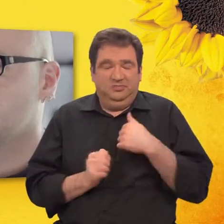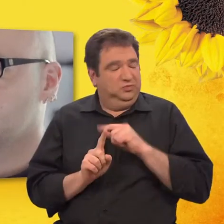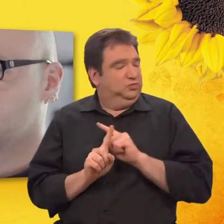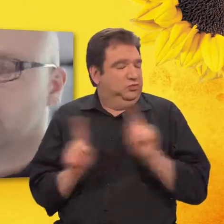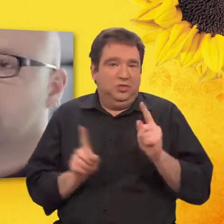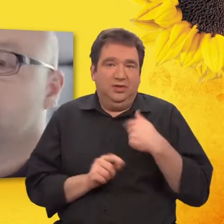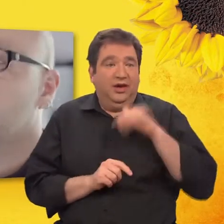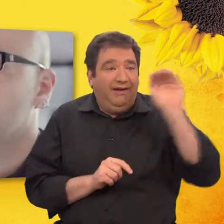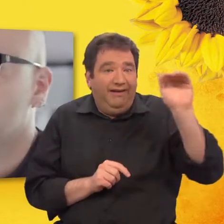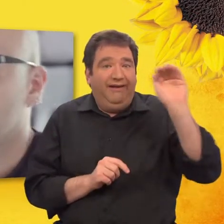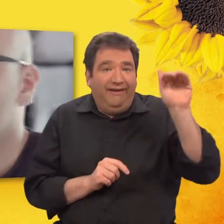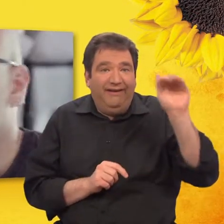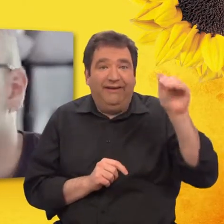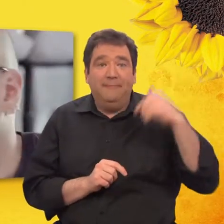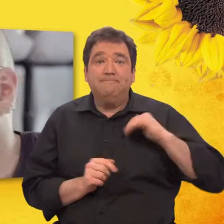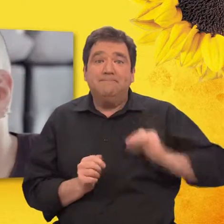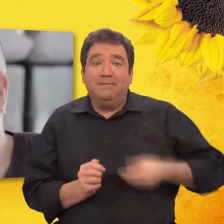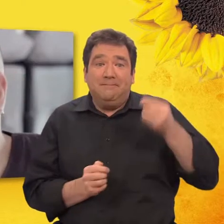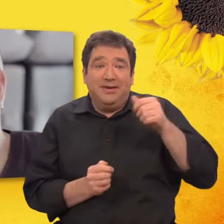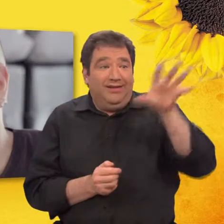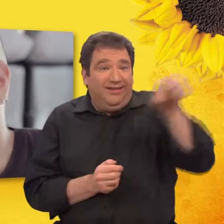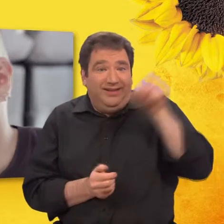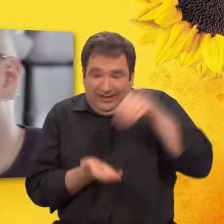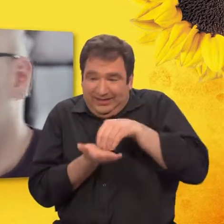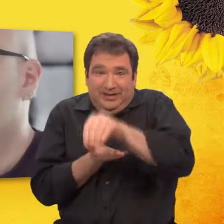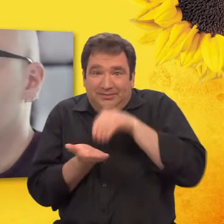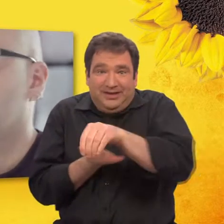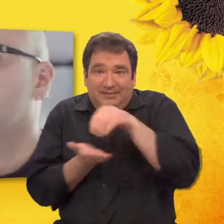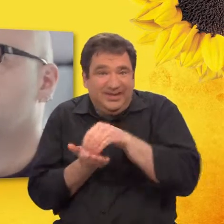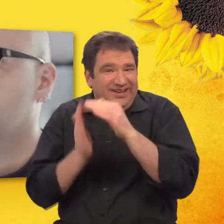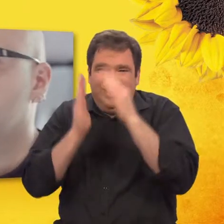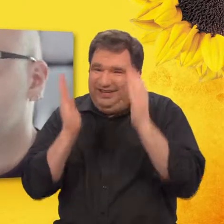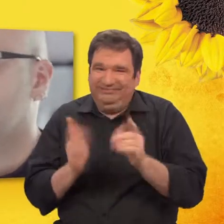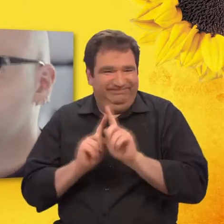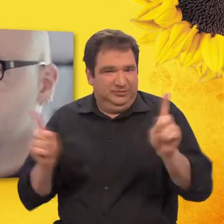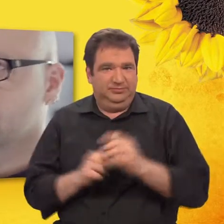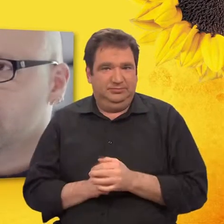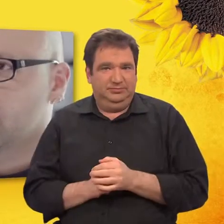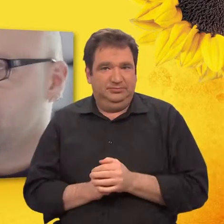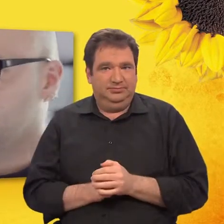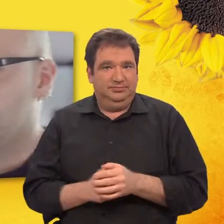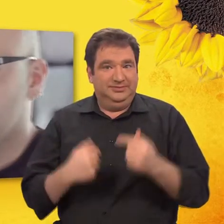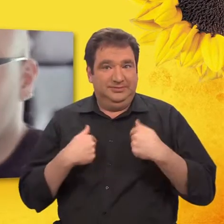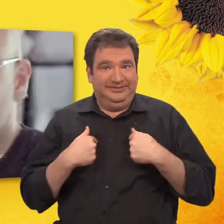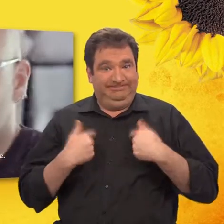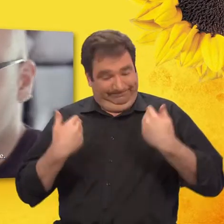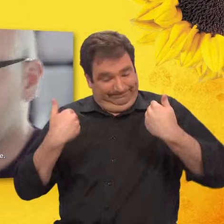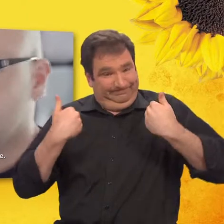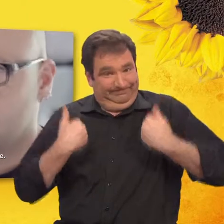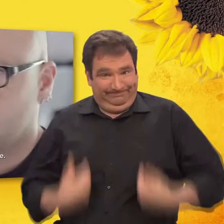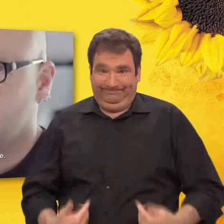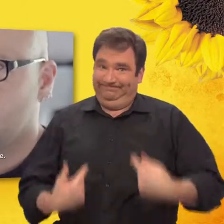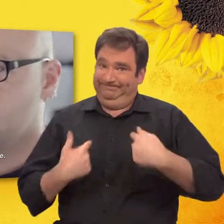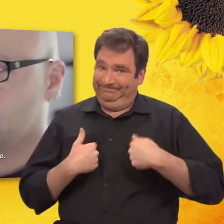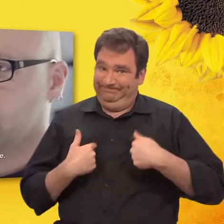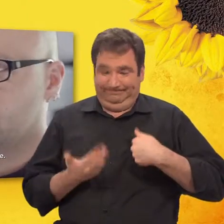trabajaba, pues ahora era imposible. Y de alguna manera me negué totalmente a seguir pidiendo dinero a mi